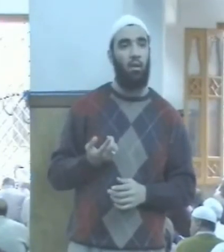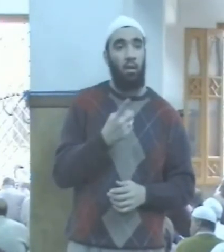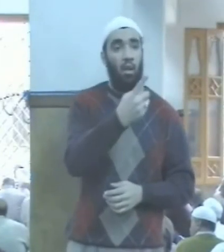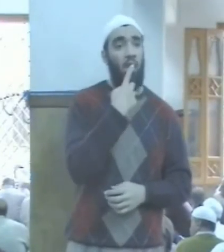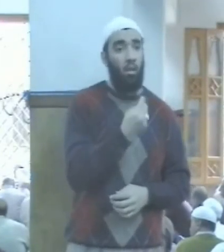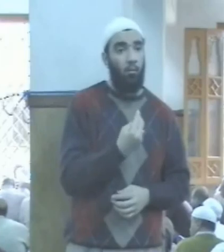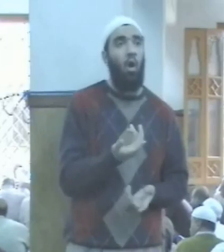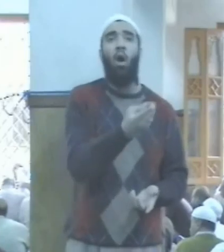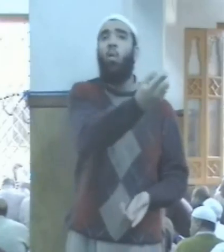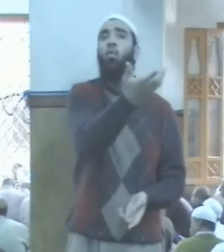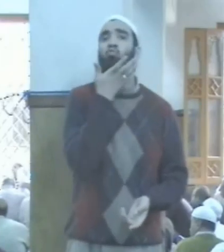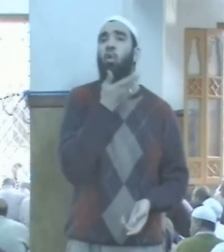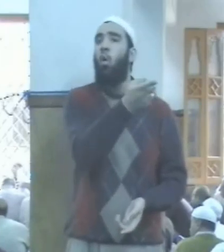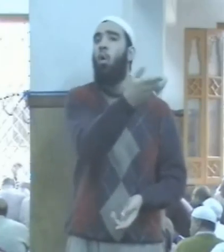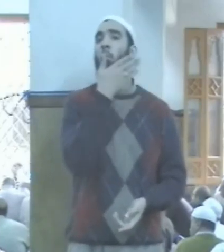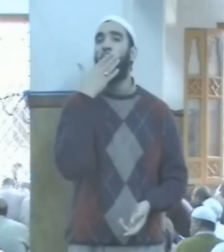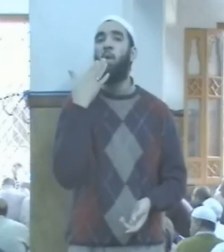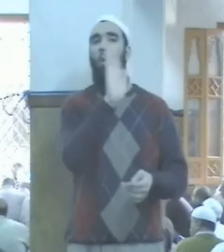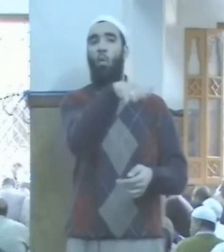ولنا تجربة في ذلك.